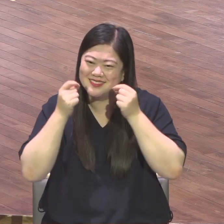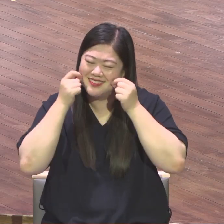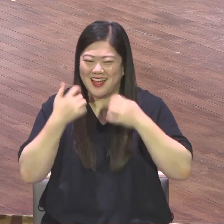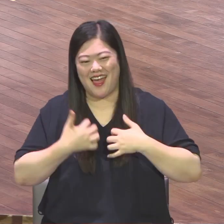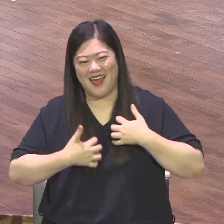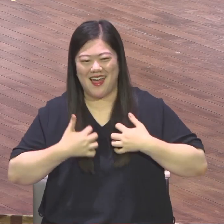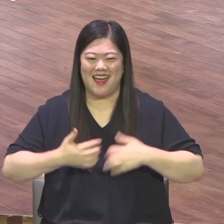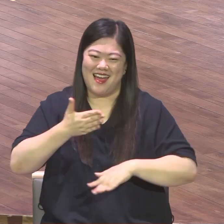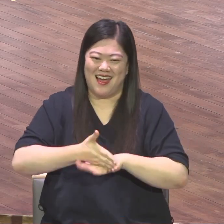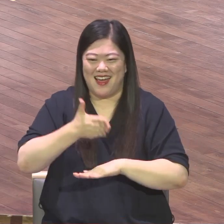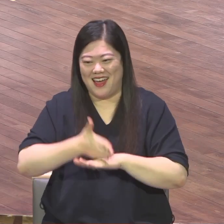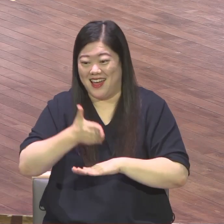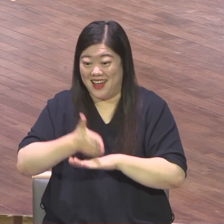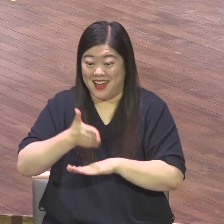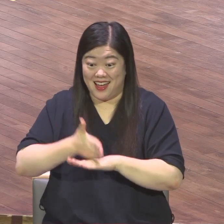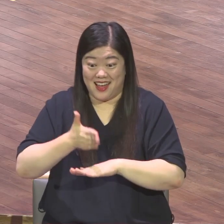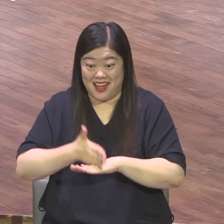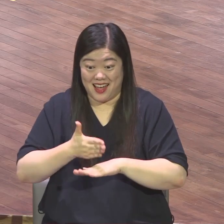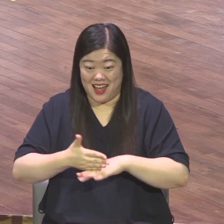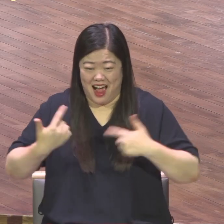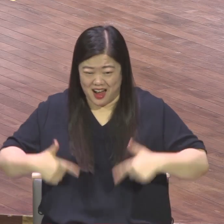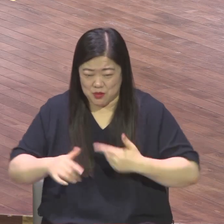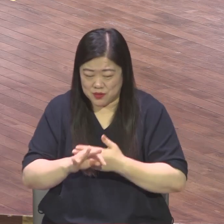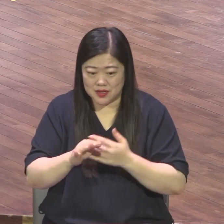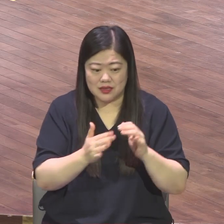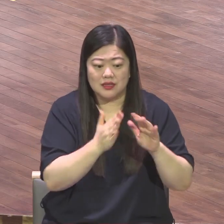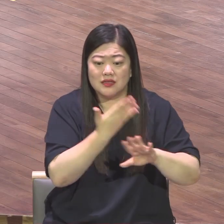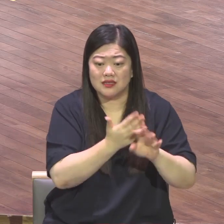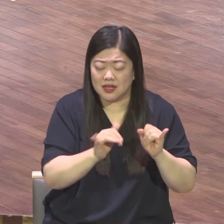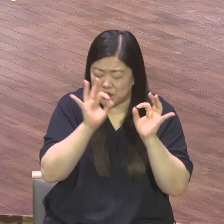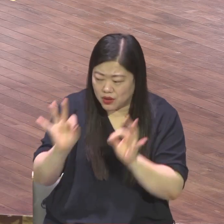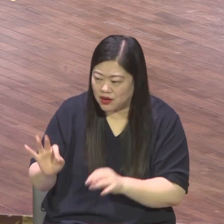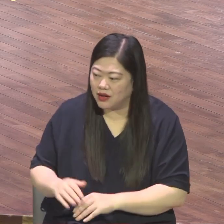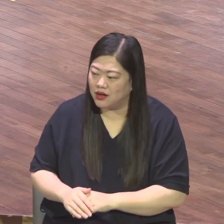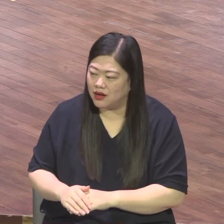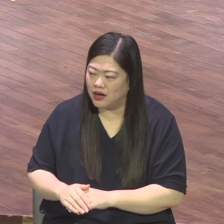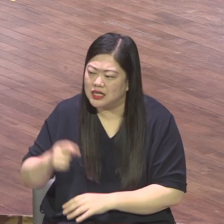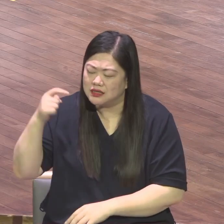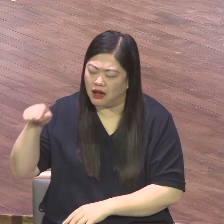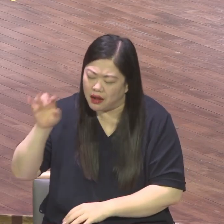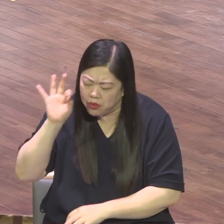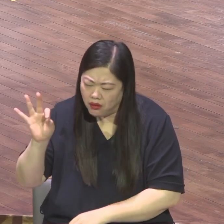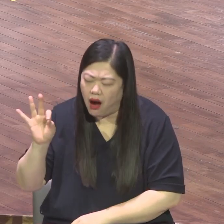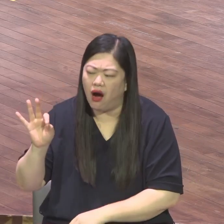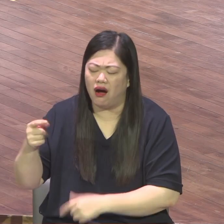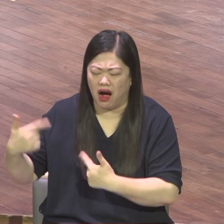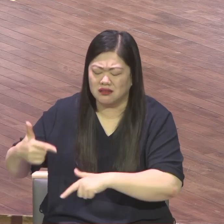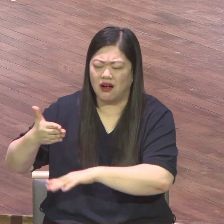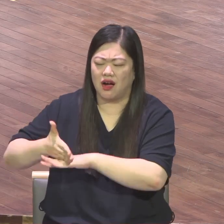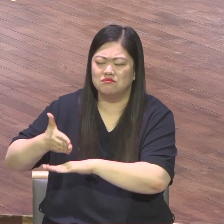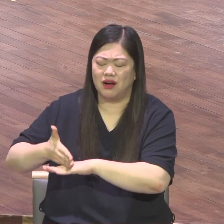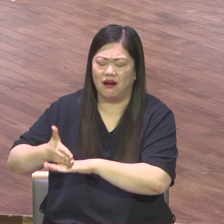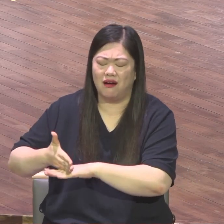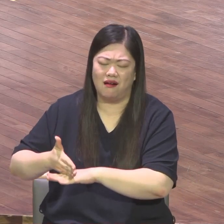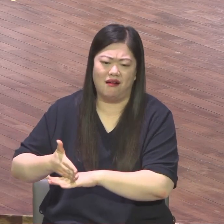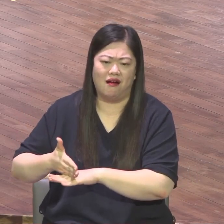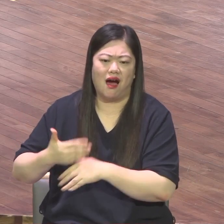달라요. 사람들이 보면 그걸 느껴요. 느껴. 용사 저는요 우리 교단에서 어디